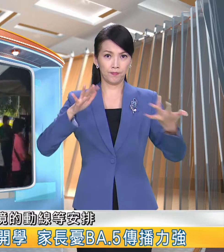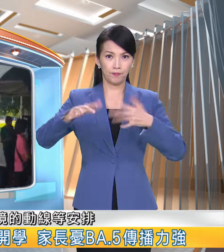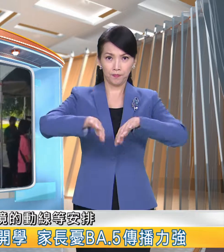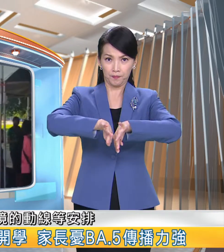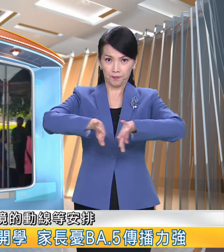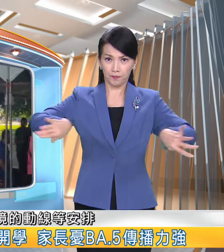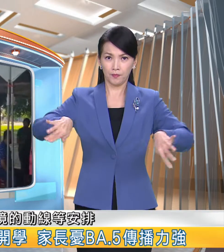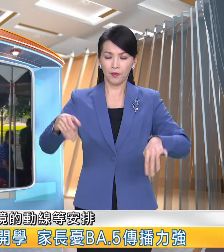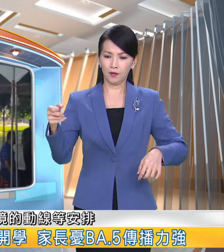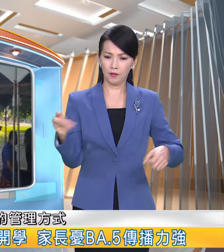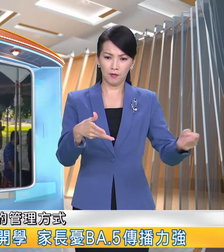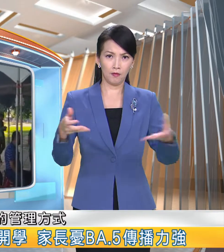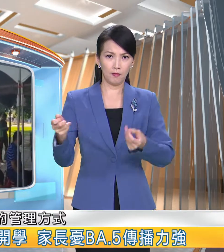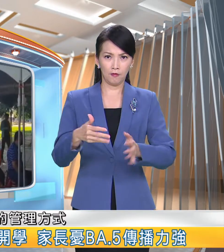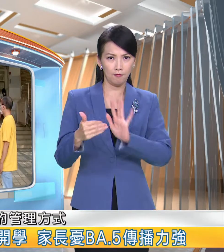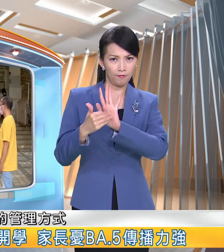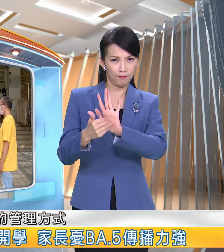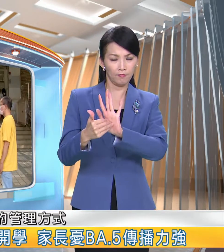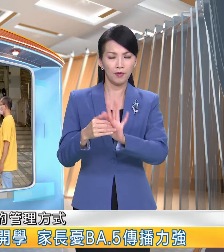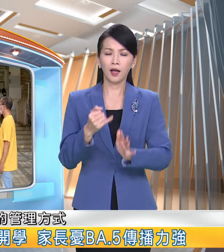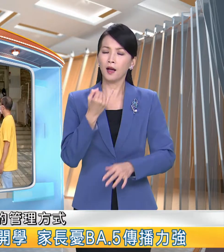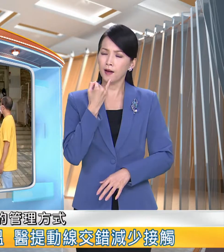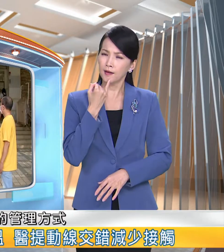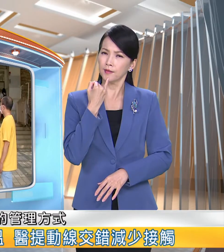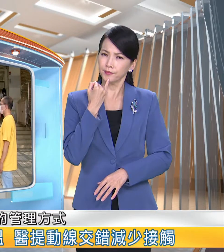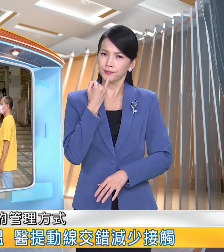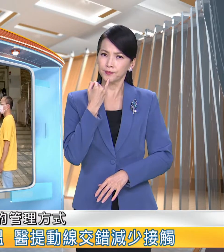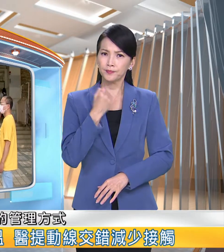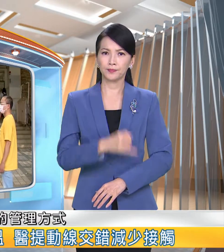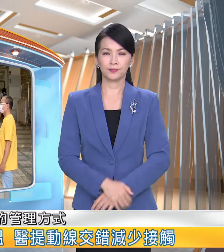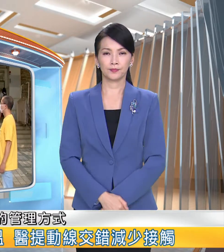排或许会是有效的管理方式。